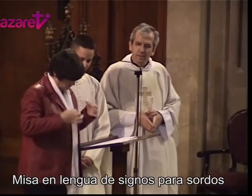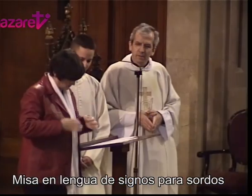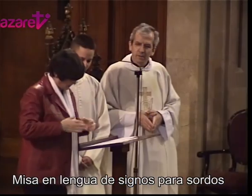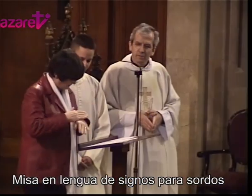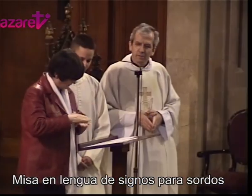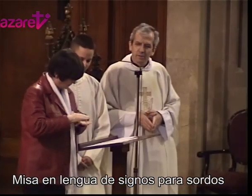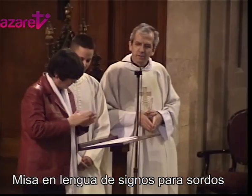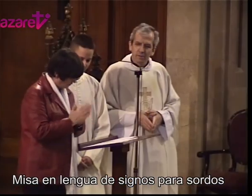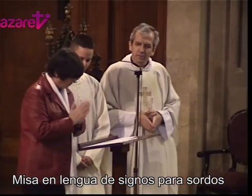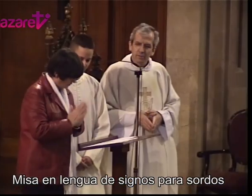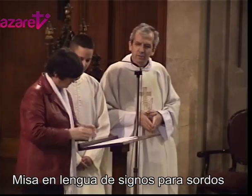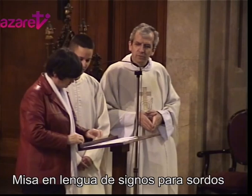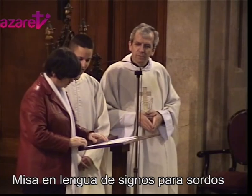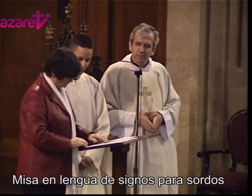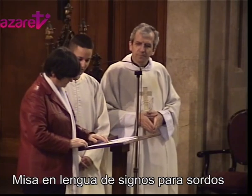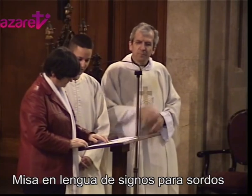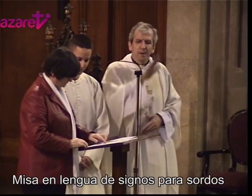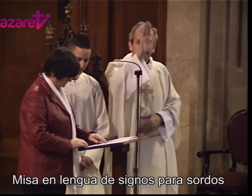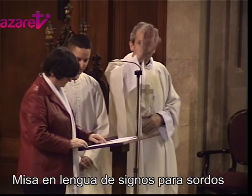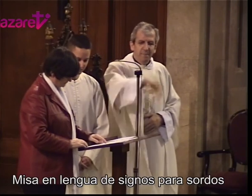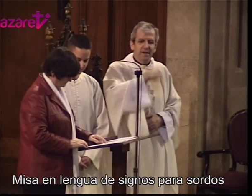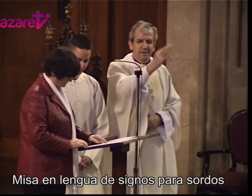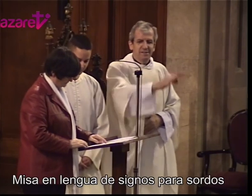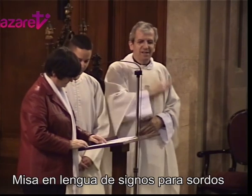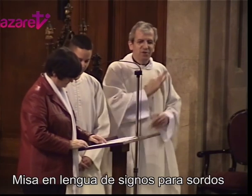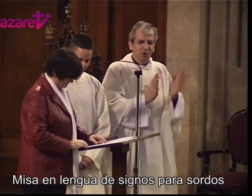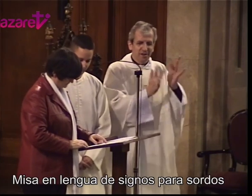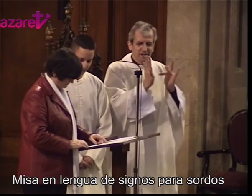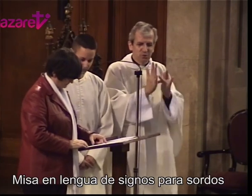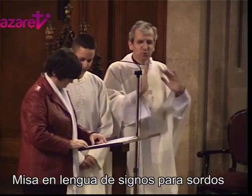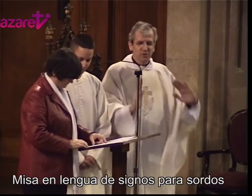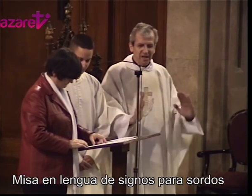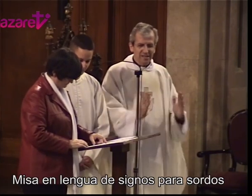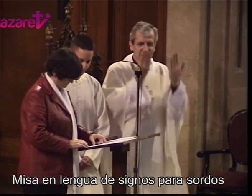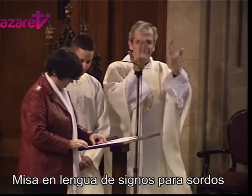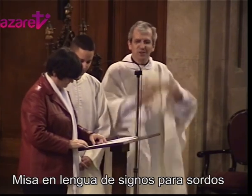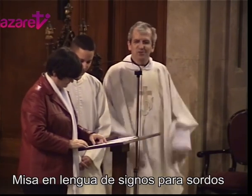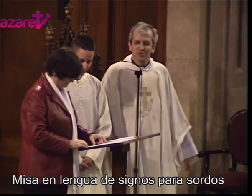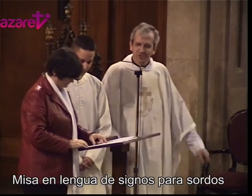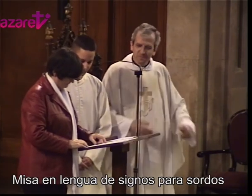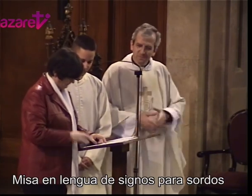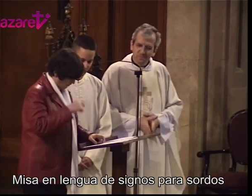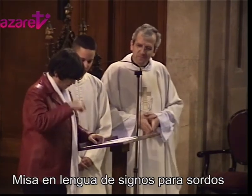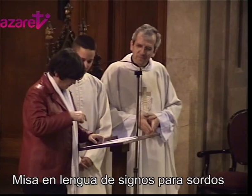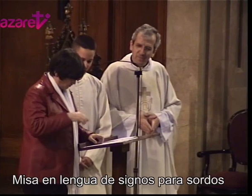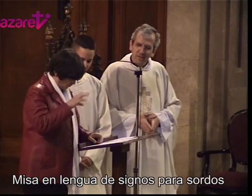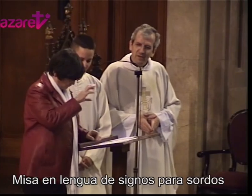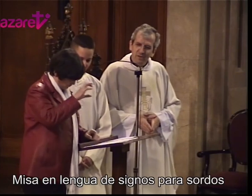la justicia y del perdón. Oremos. Ven, Señor Jesús, a salvarnos. Hoy las